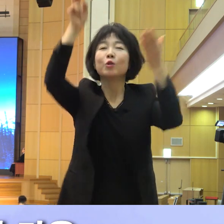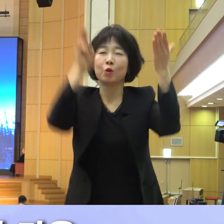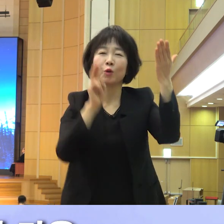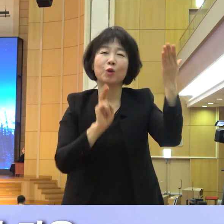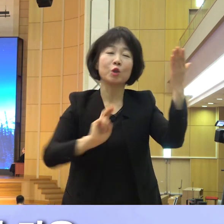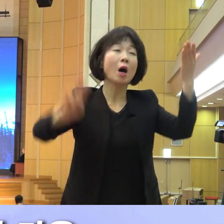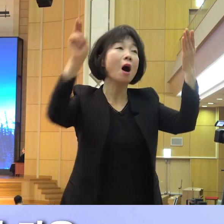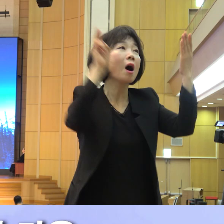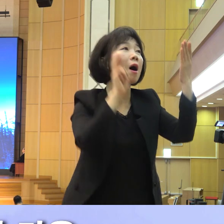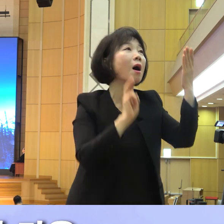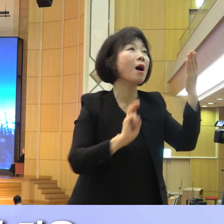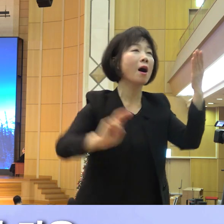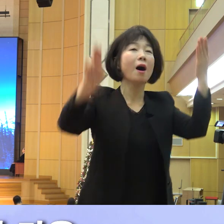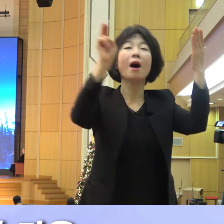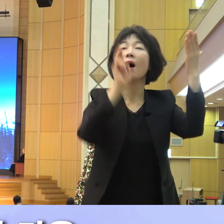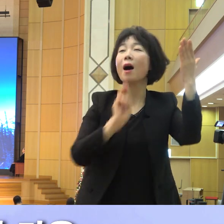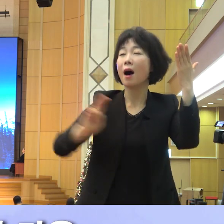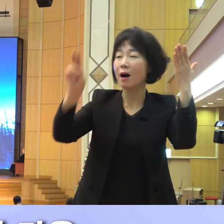주를